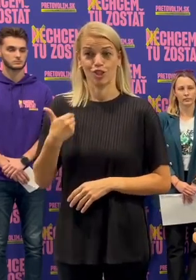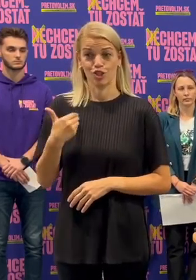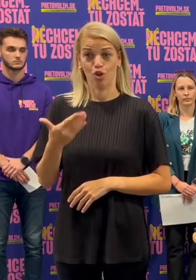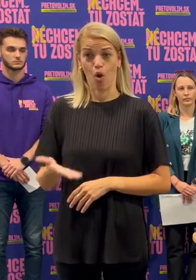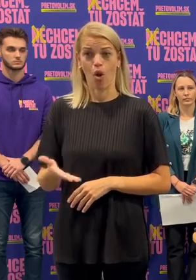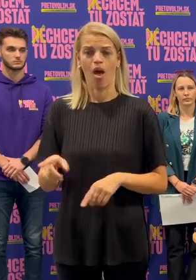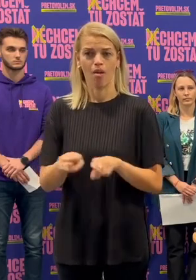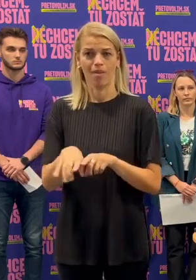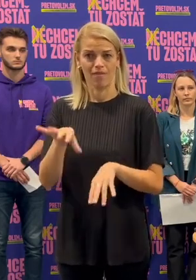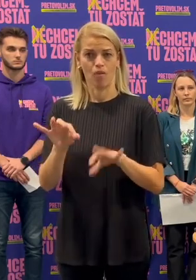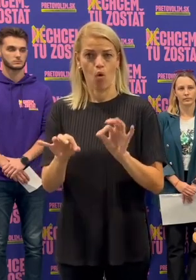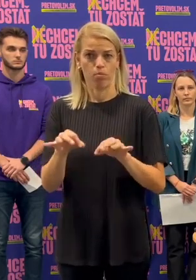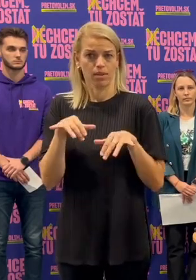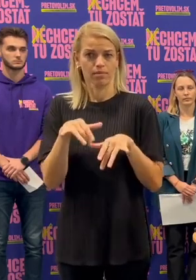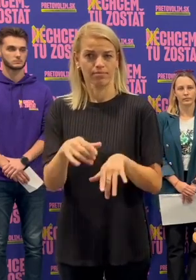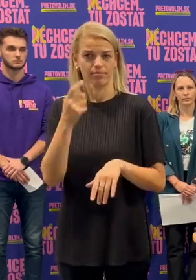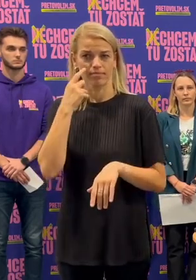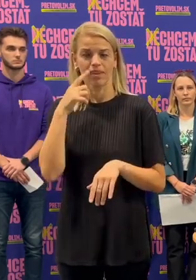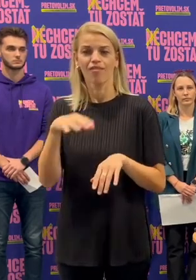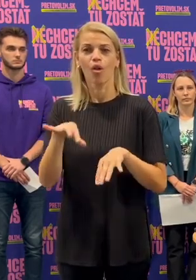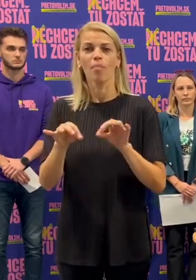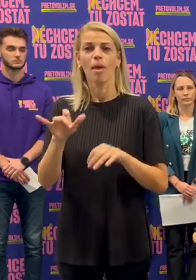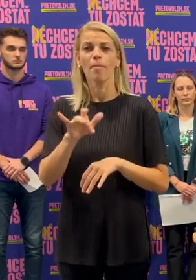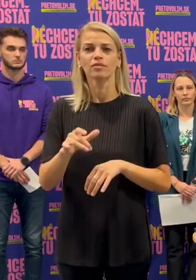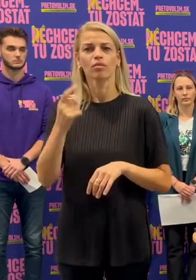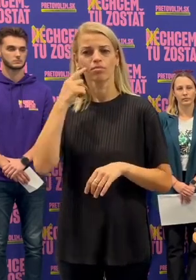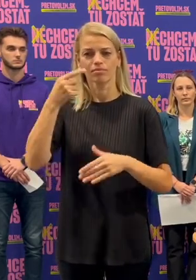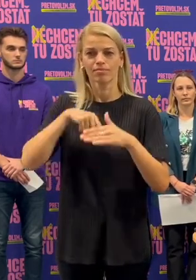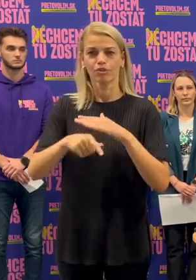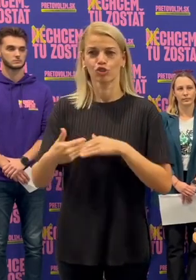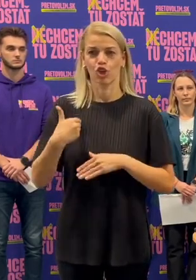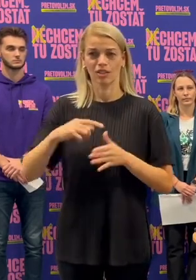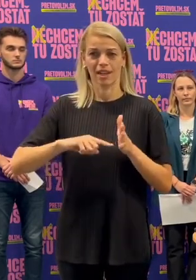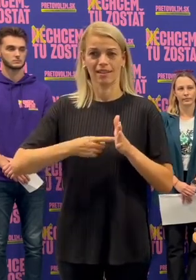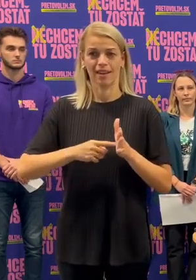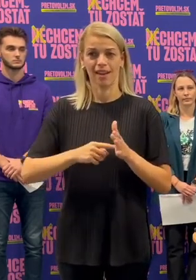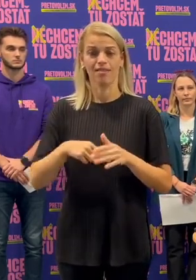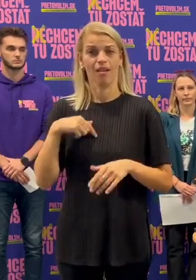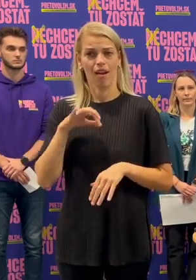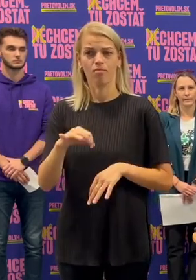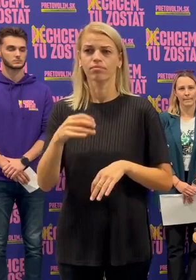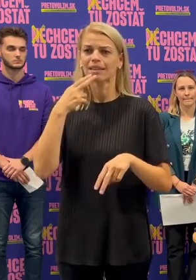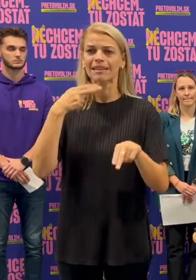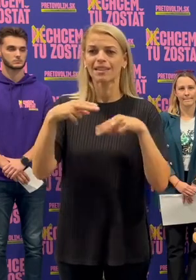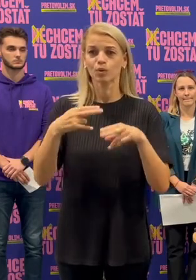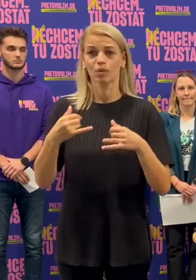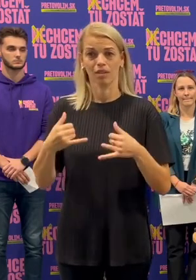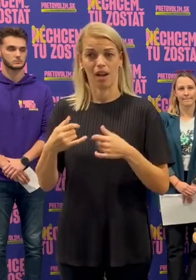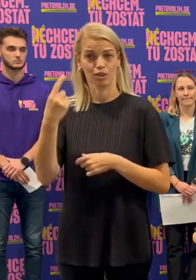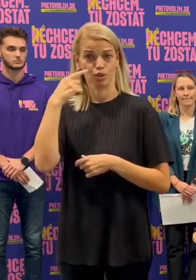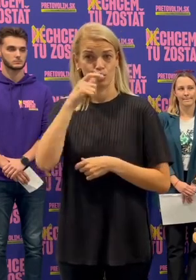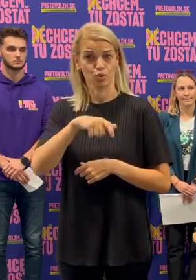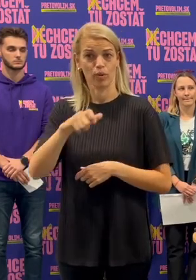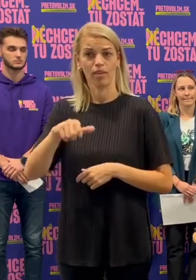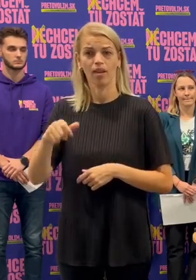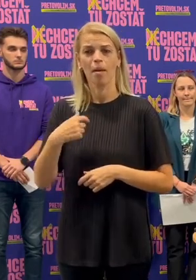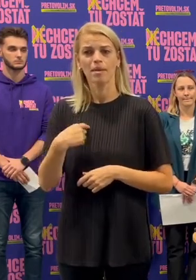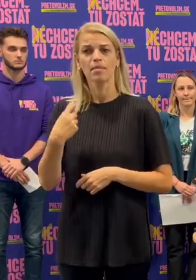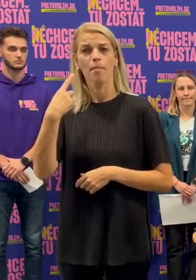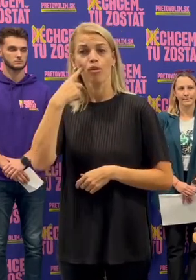voľby prebiehajú, volebné miestnosti sú v školských triedách, mali sme peknú interaktívnu diskusiu so študentami a počúvali sme